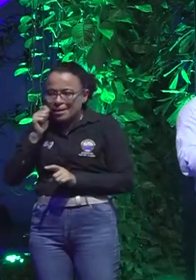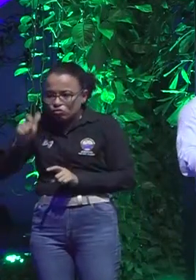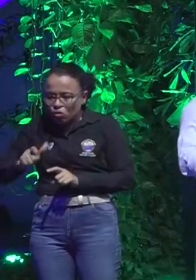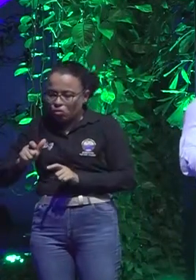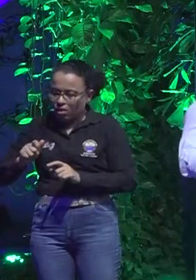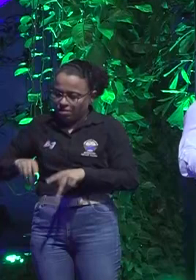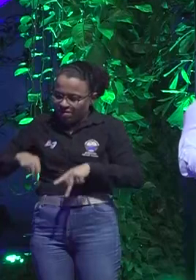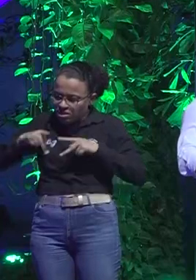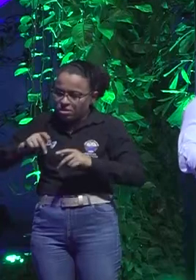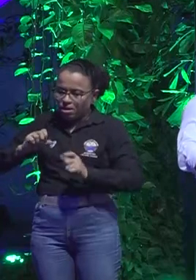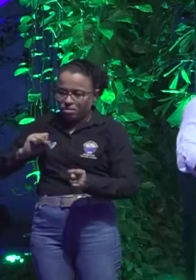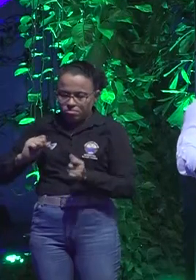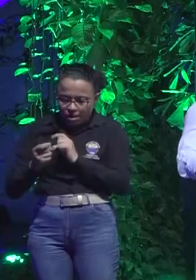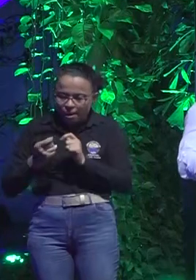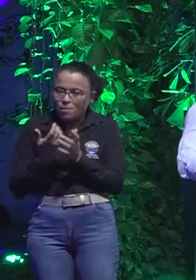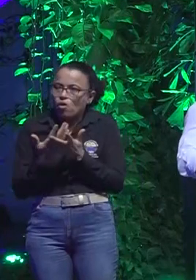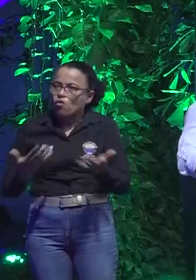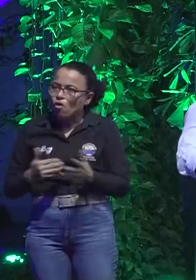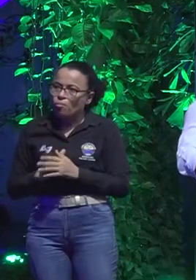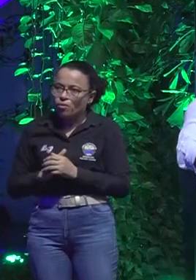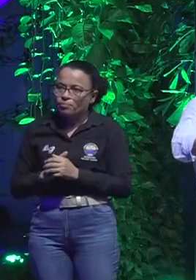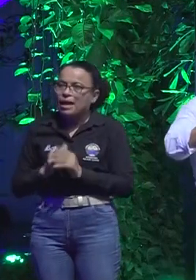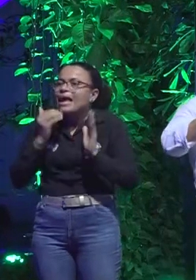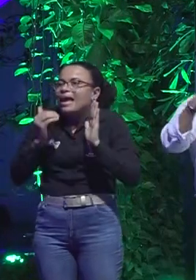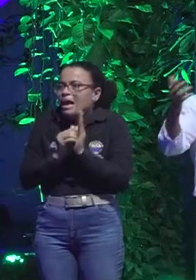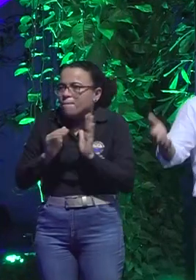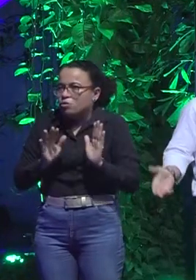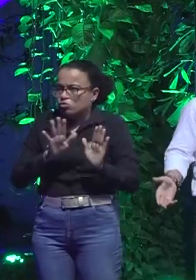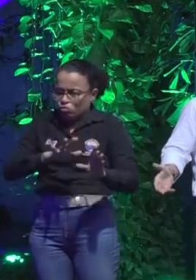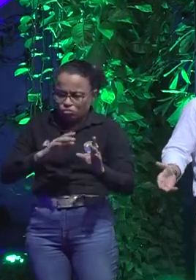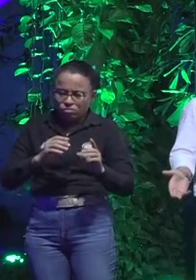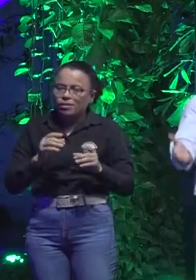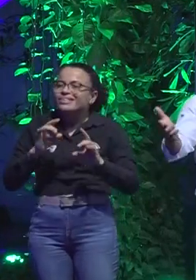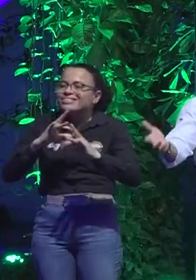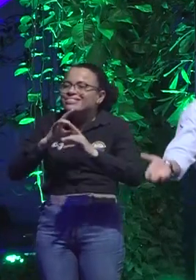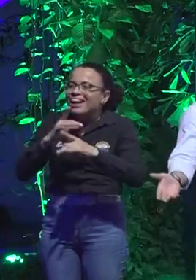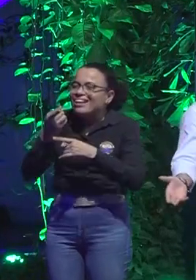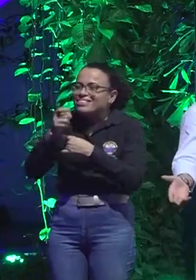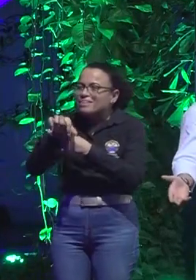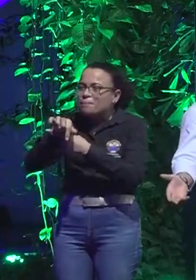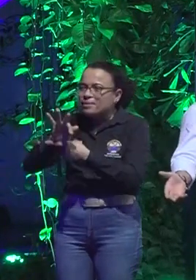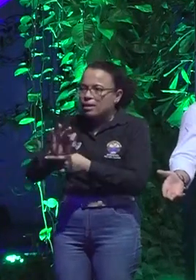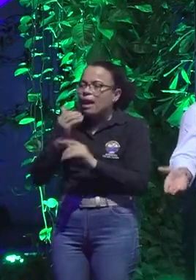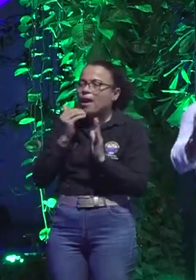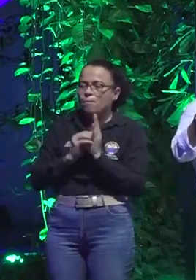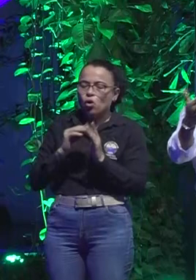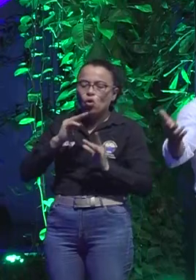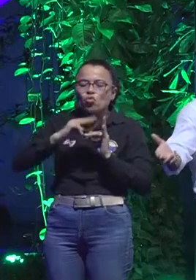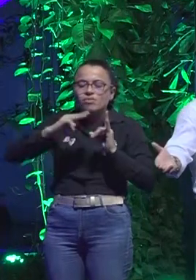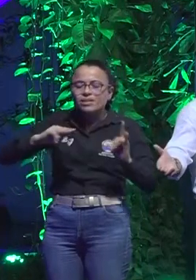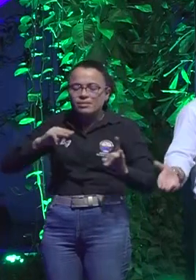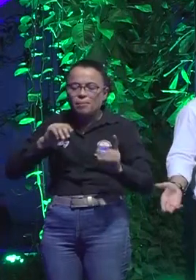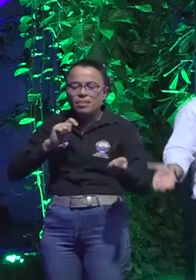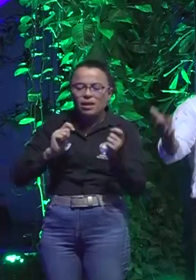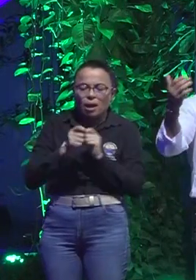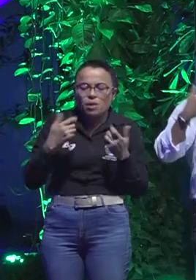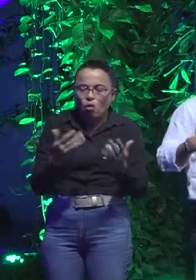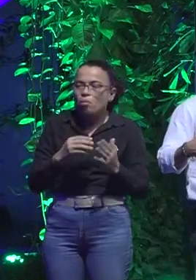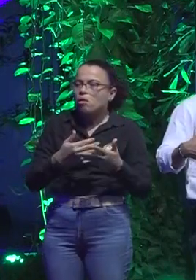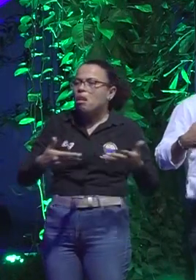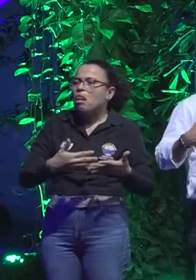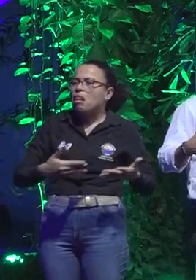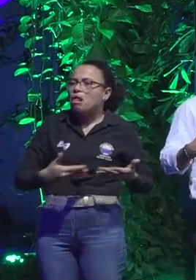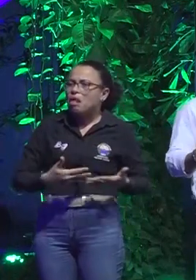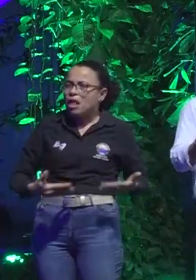Universidad del Magdalena por cualquier otra y hubiese servido igual, porque lo que hace es generalidades. Eso es un logro estocástico. Eso no nos va a reemplazar. La